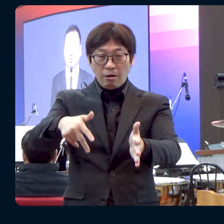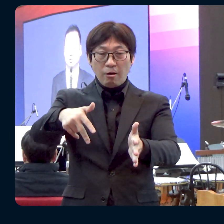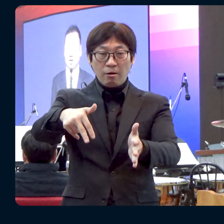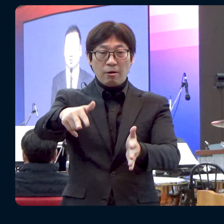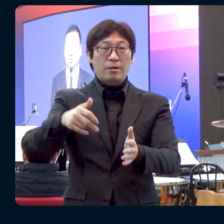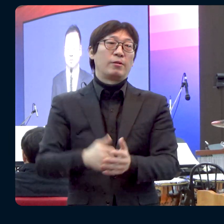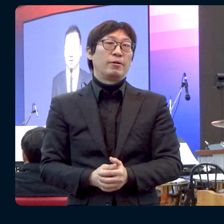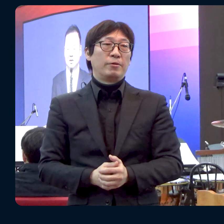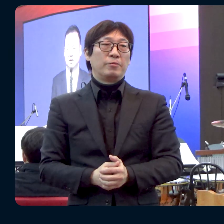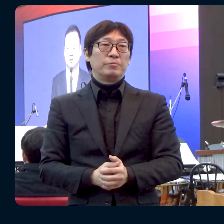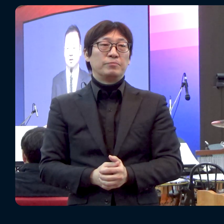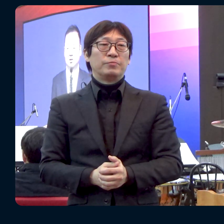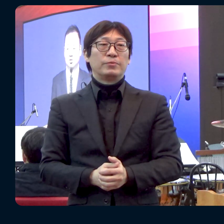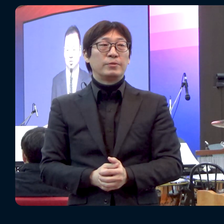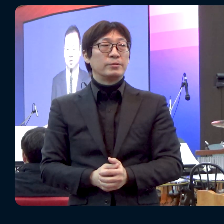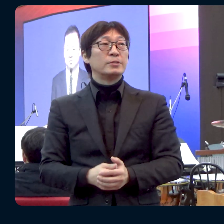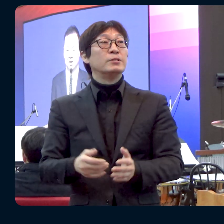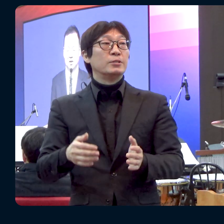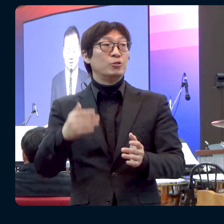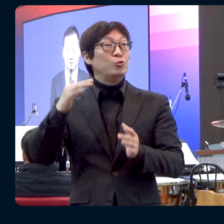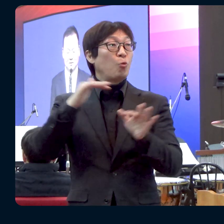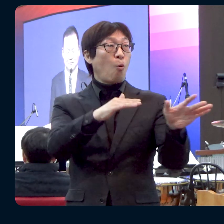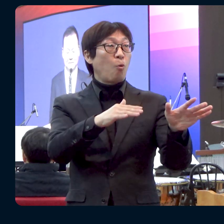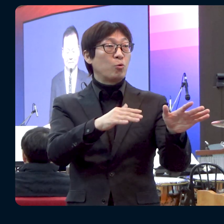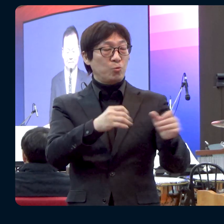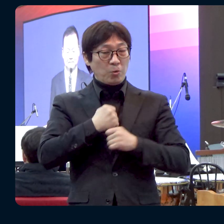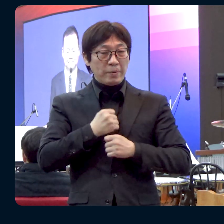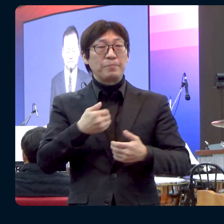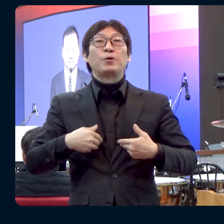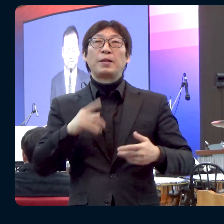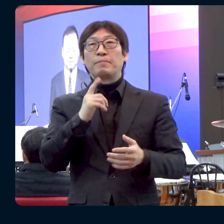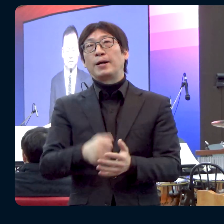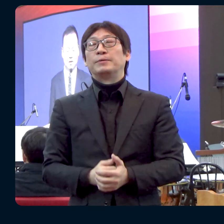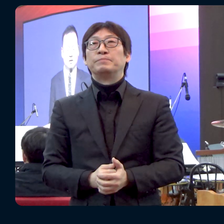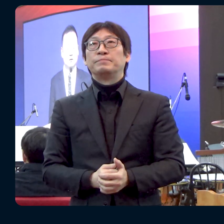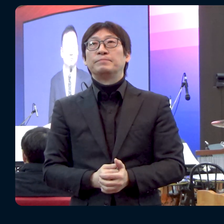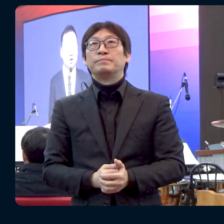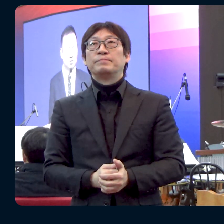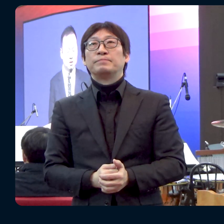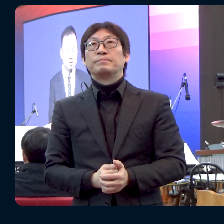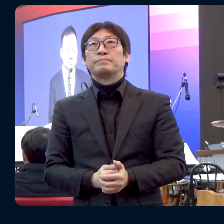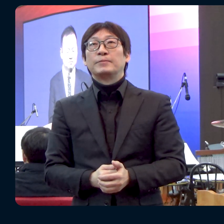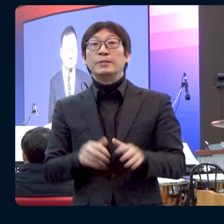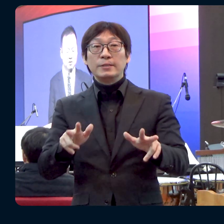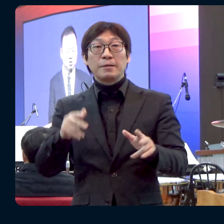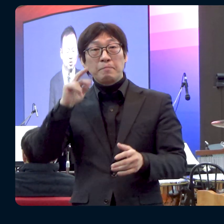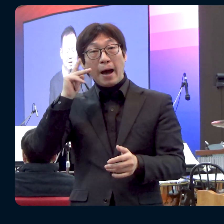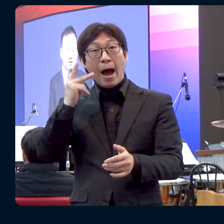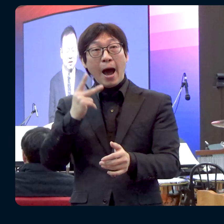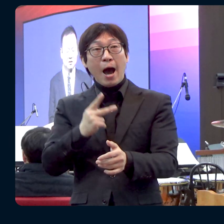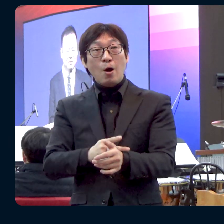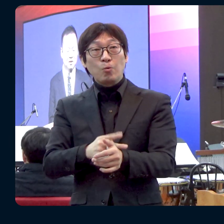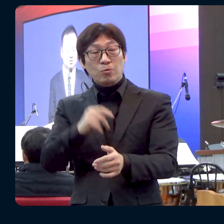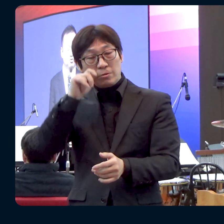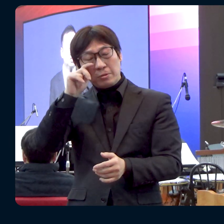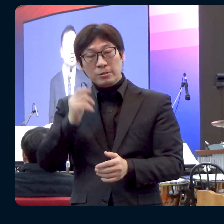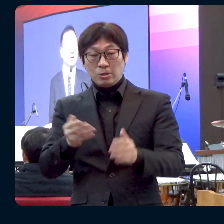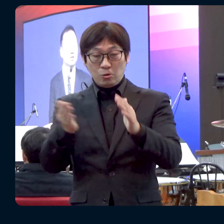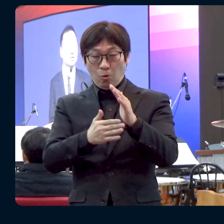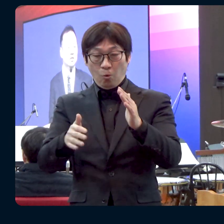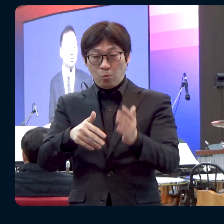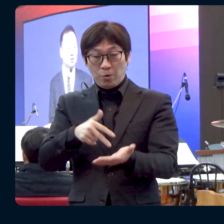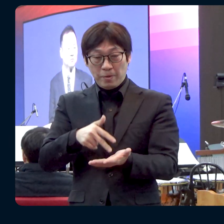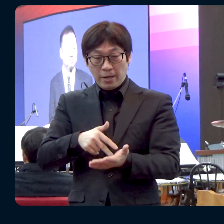길에서 자주 만나는 유혹입니다. 바울은 지금 성도가 가는 길에서